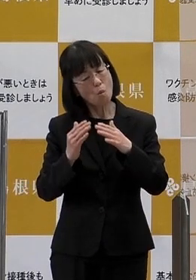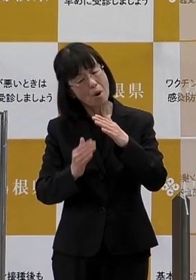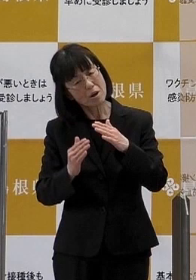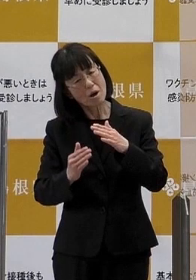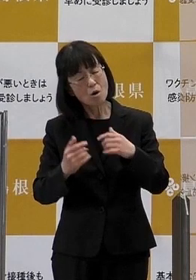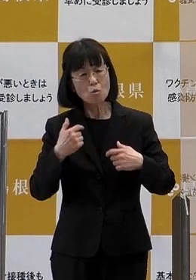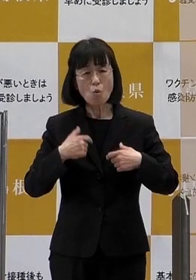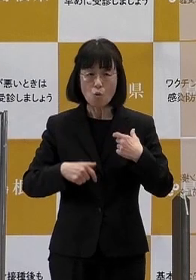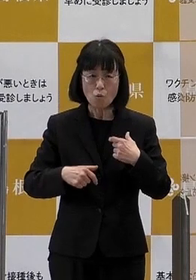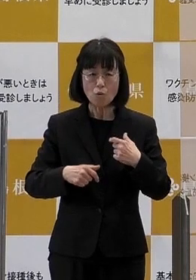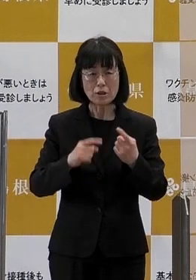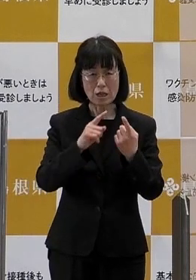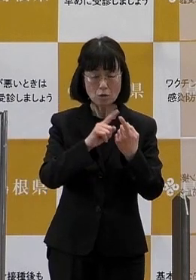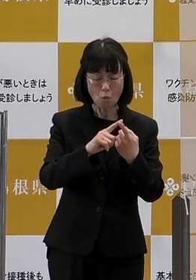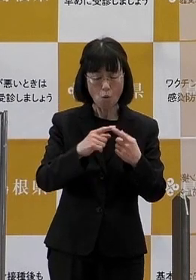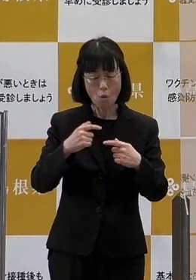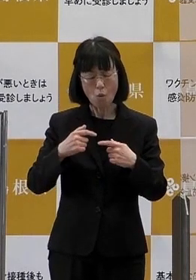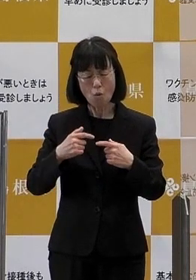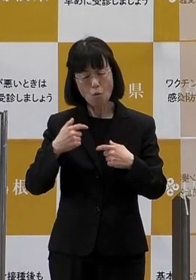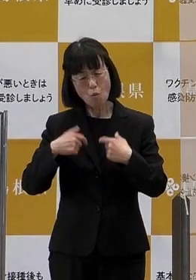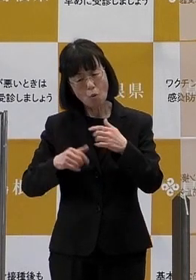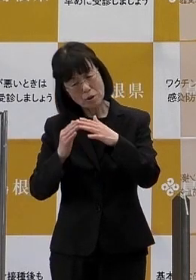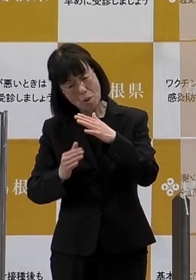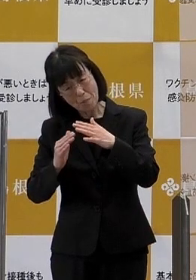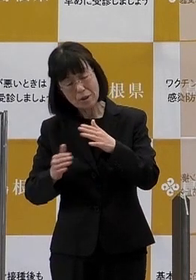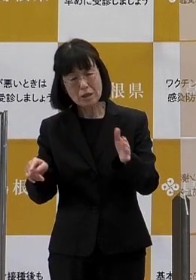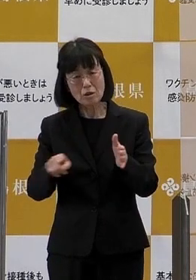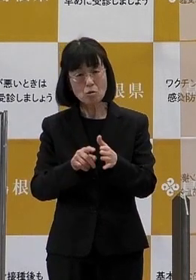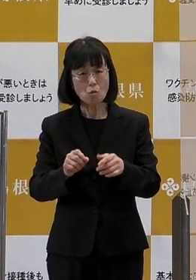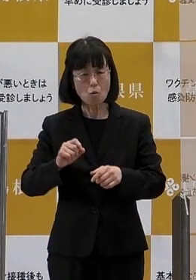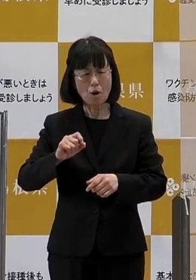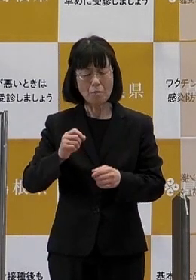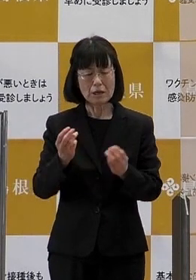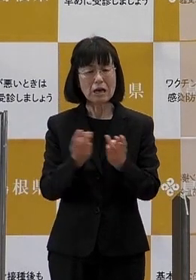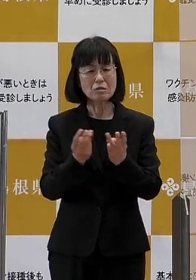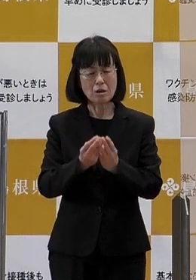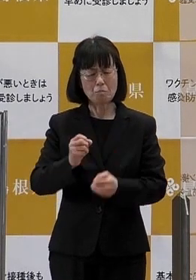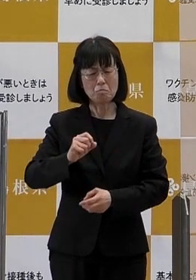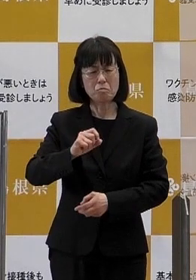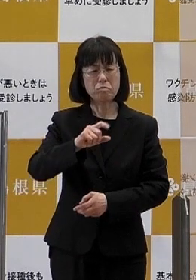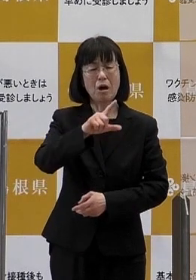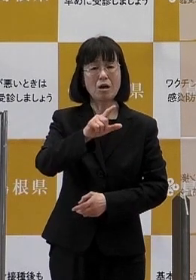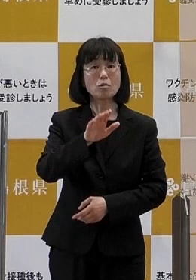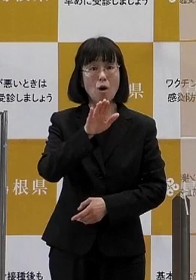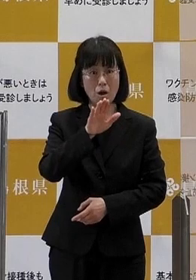高校生と高校生未満の年代が競り上がっている状況でありまして、